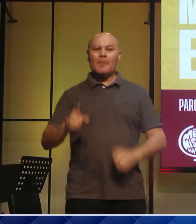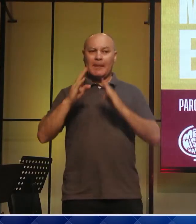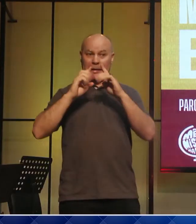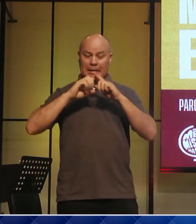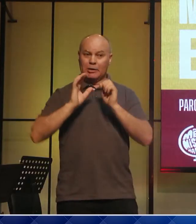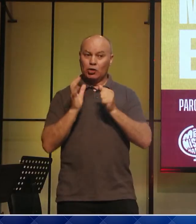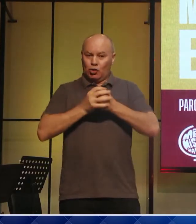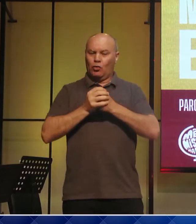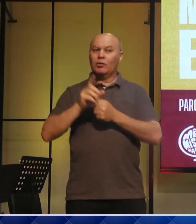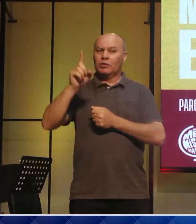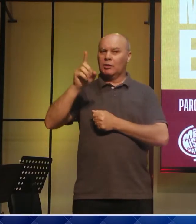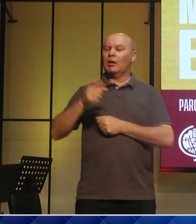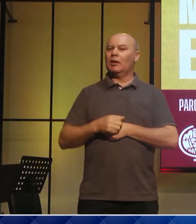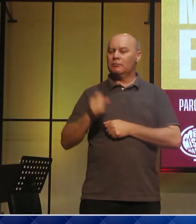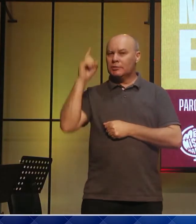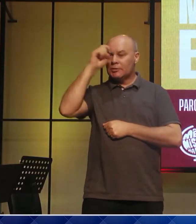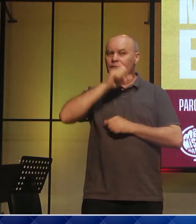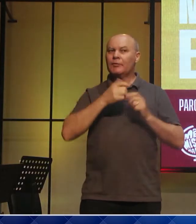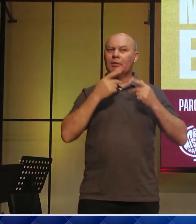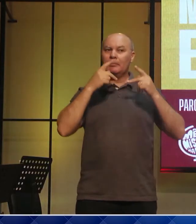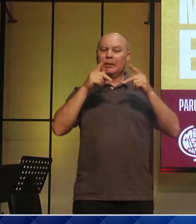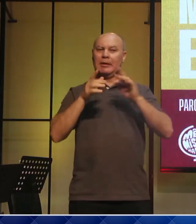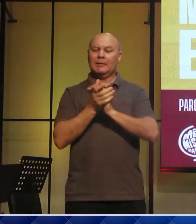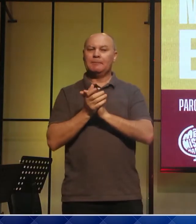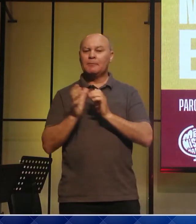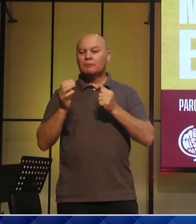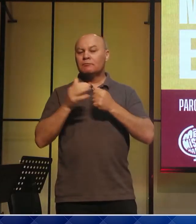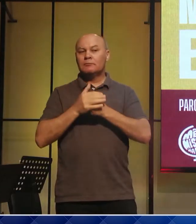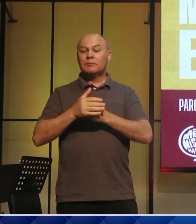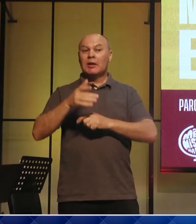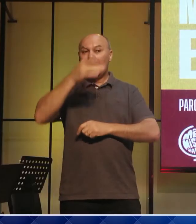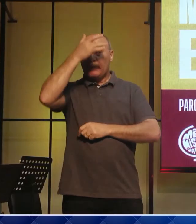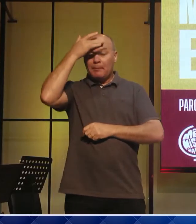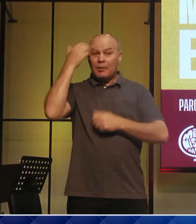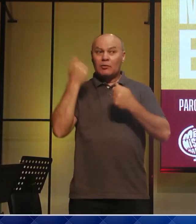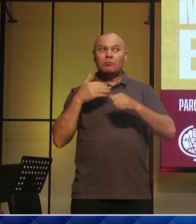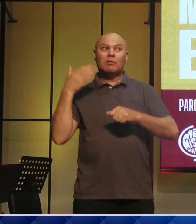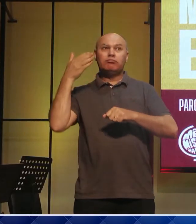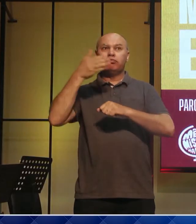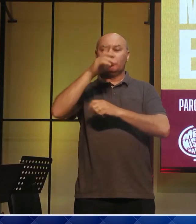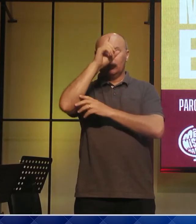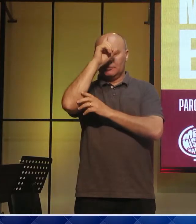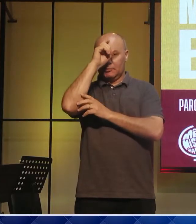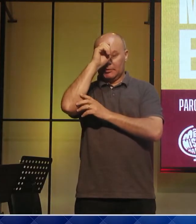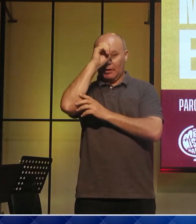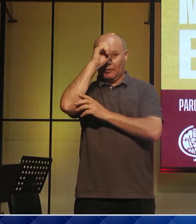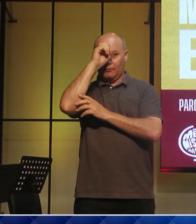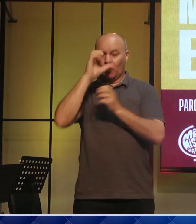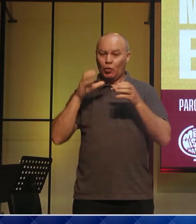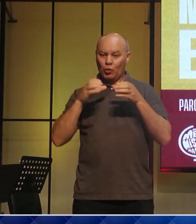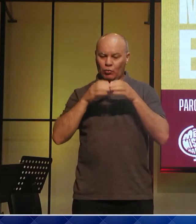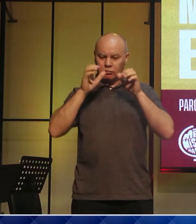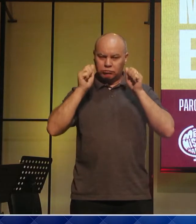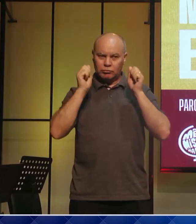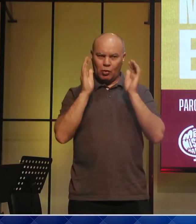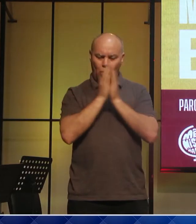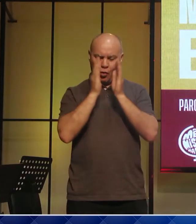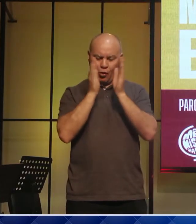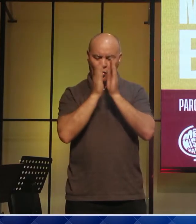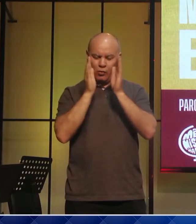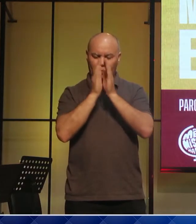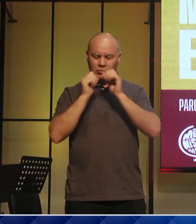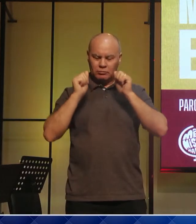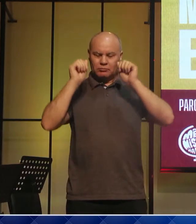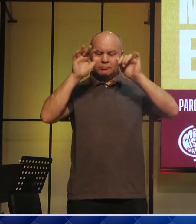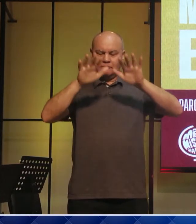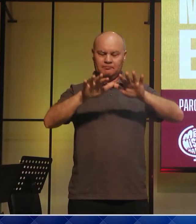alguns presbíteros oram por eles. E muitos não precisam ir ao hospital. E quando as pessoas